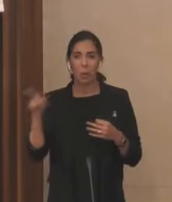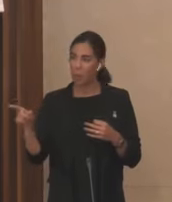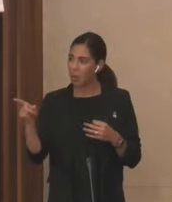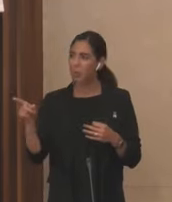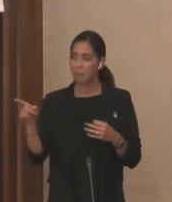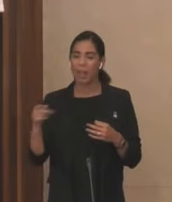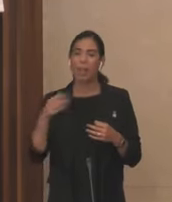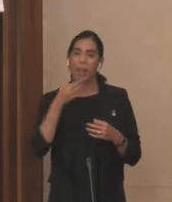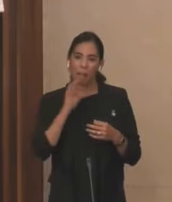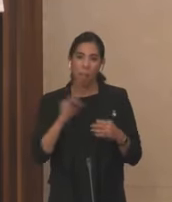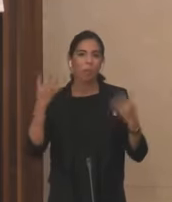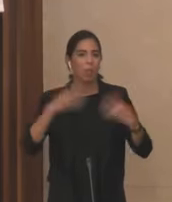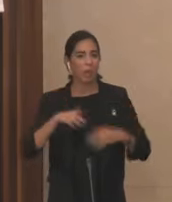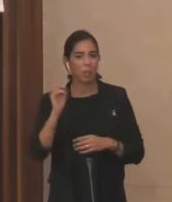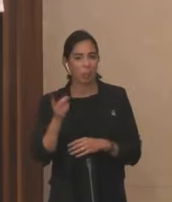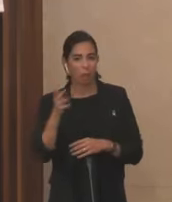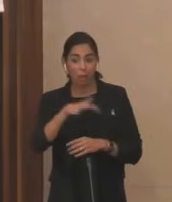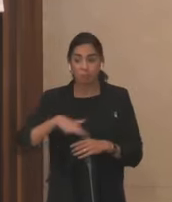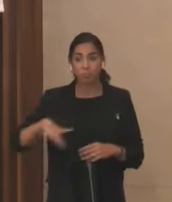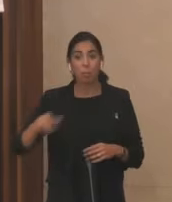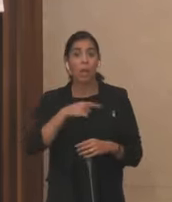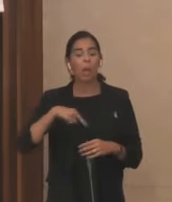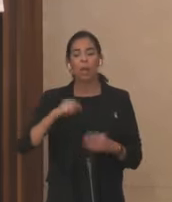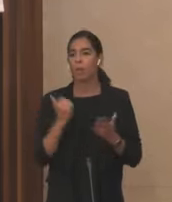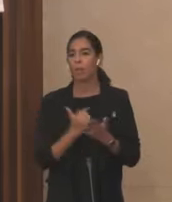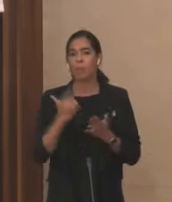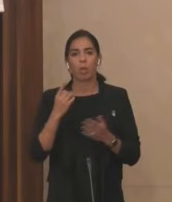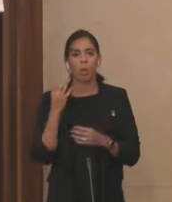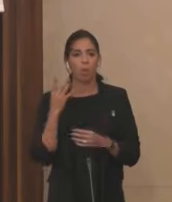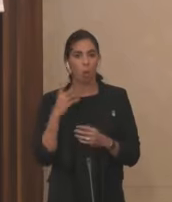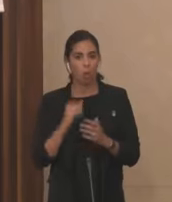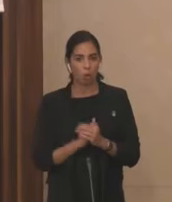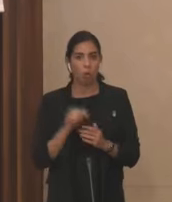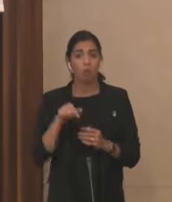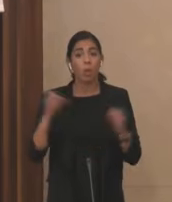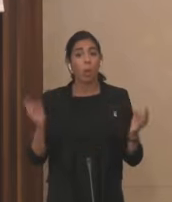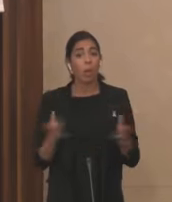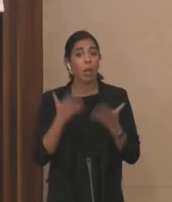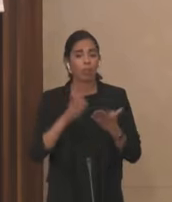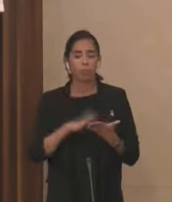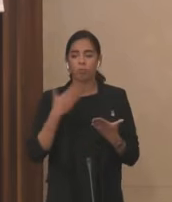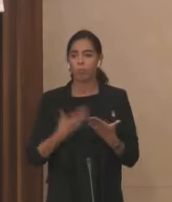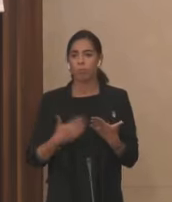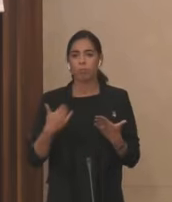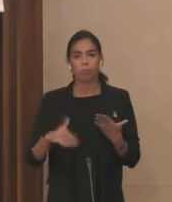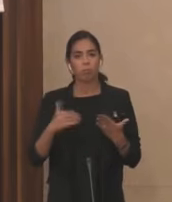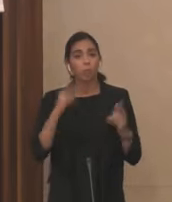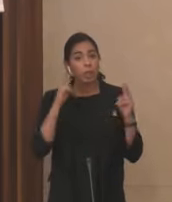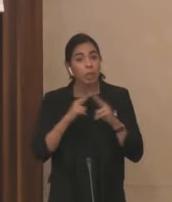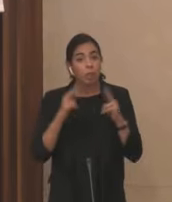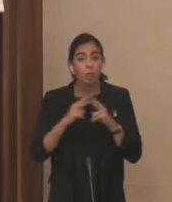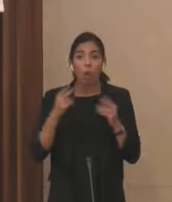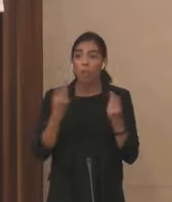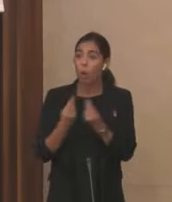me importantissimo. È stata una importantissima occasione per incontrare colleghi da tutto il mondo